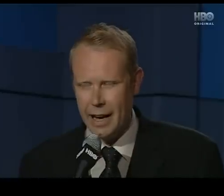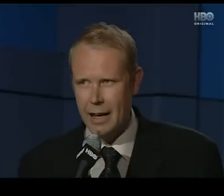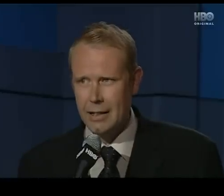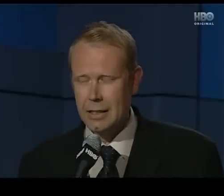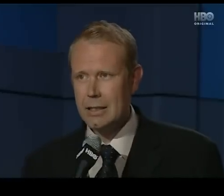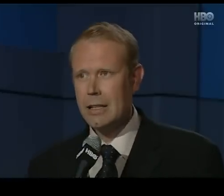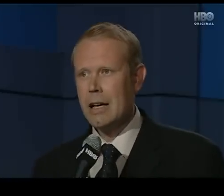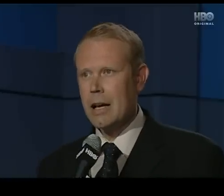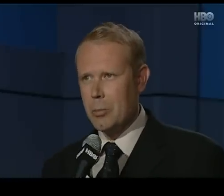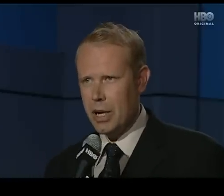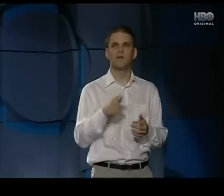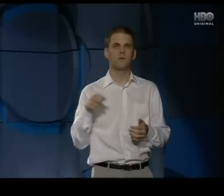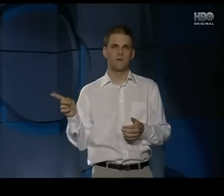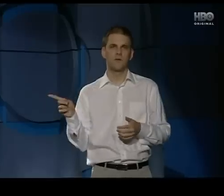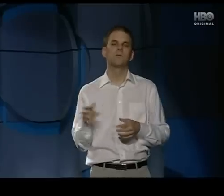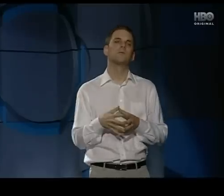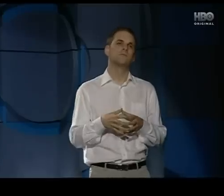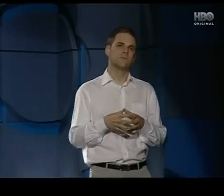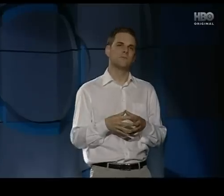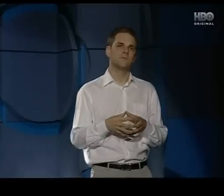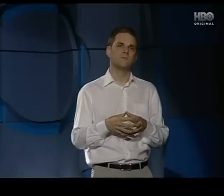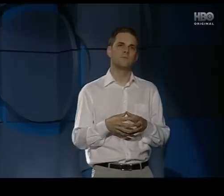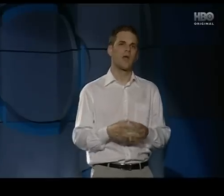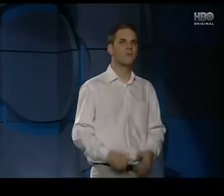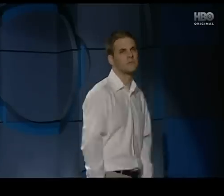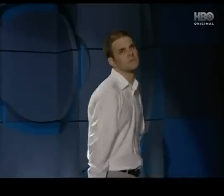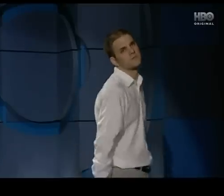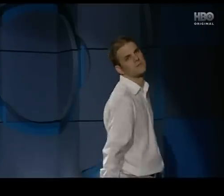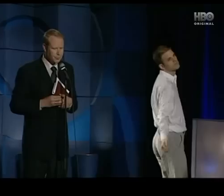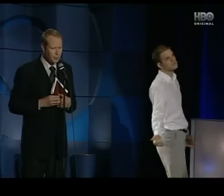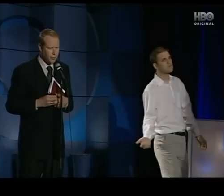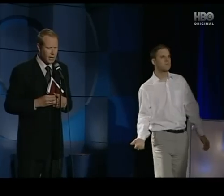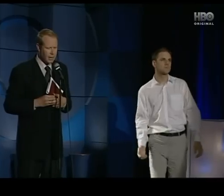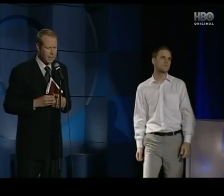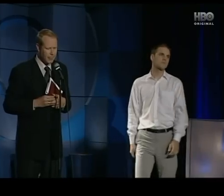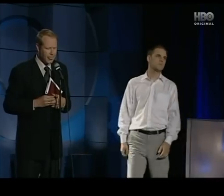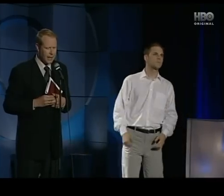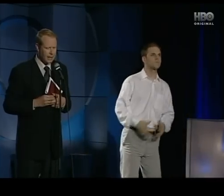a já, bratr Václav Procházka.